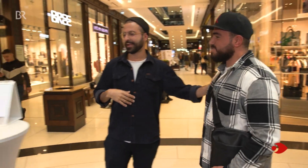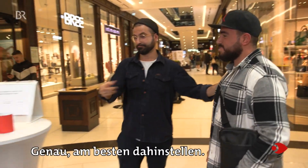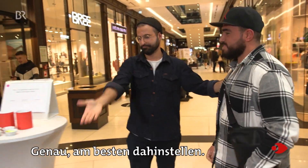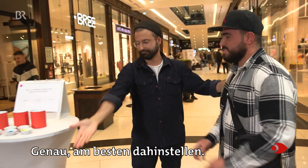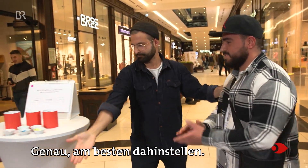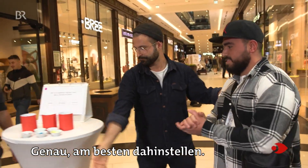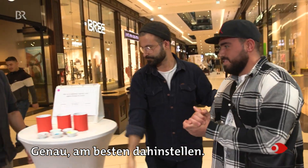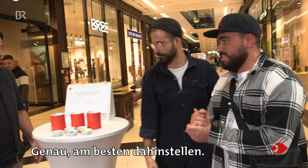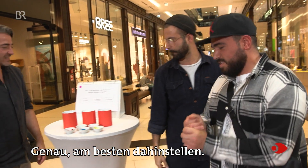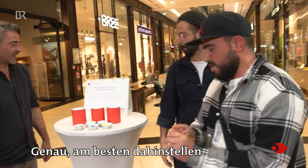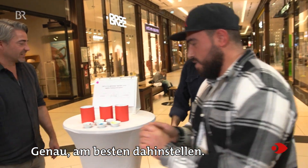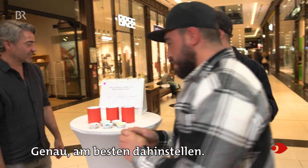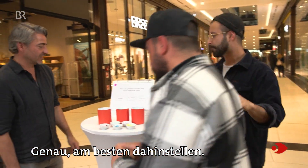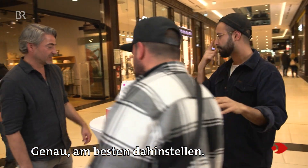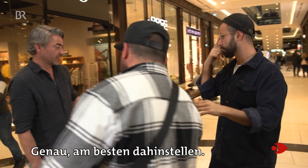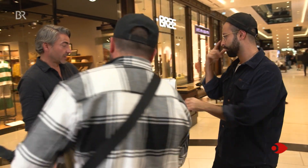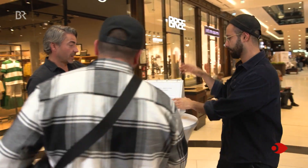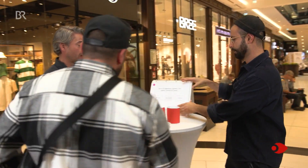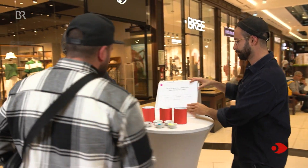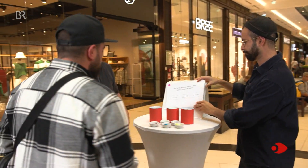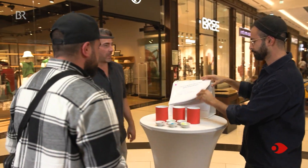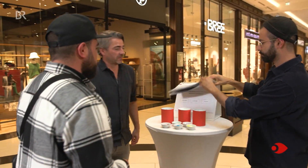Okay. genau, am besten da hinstellen.